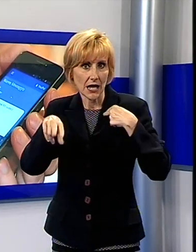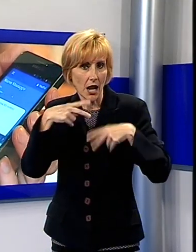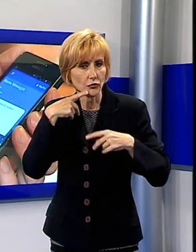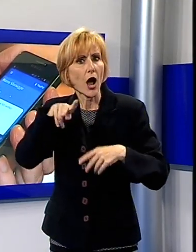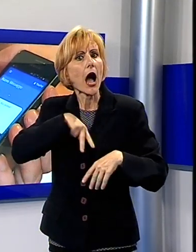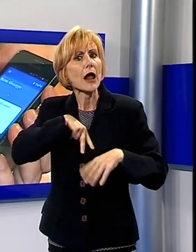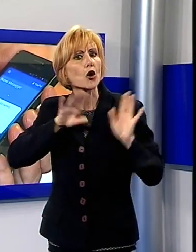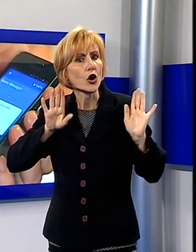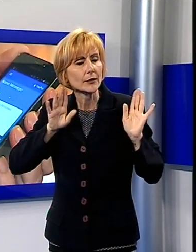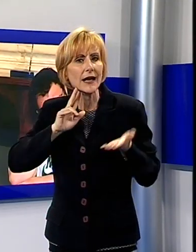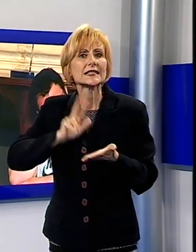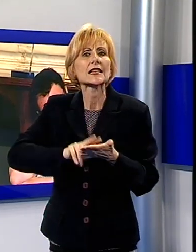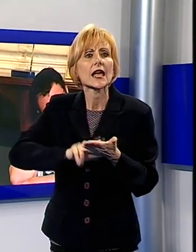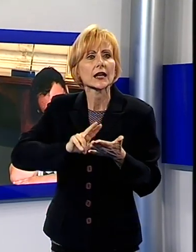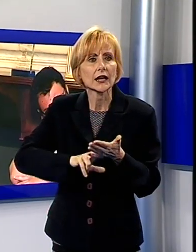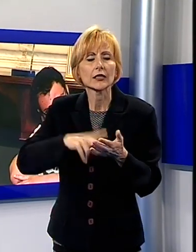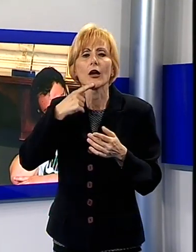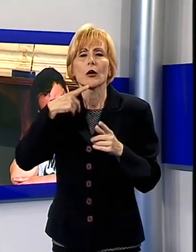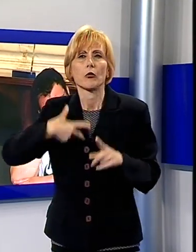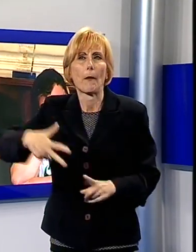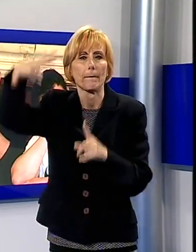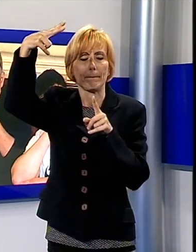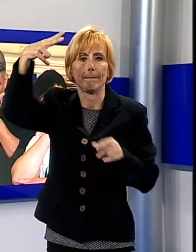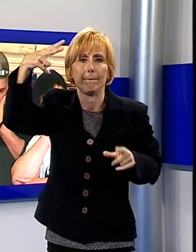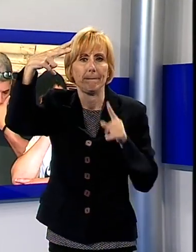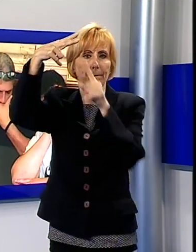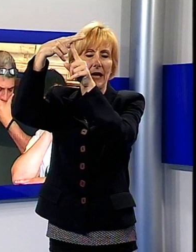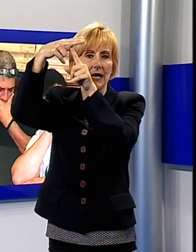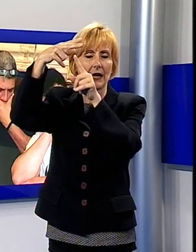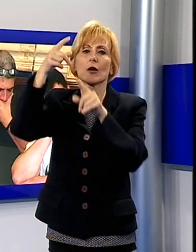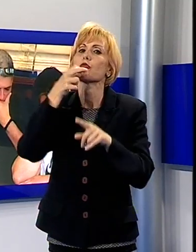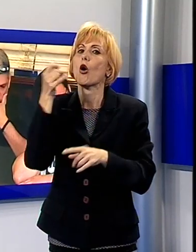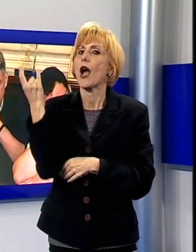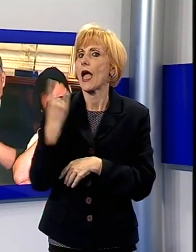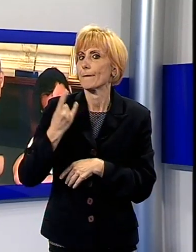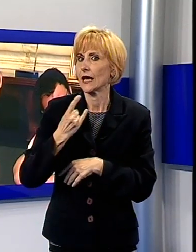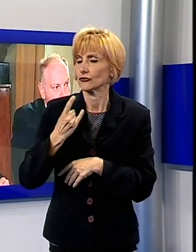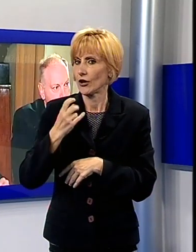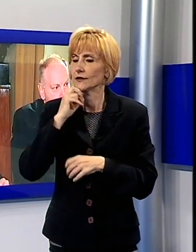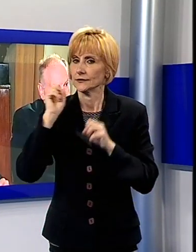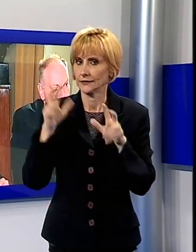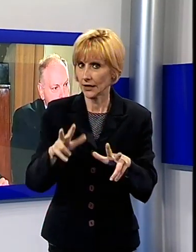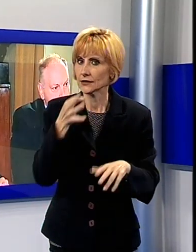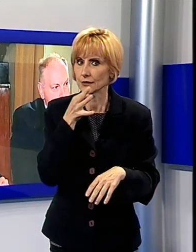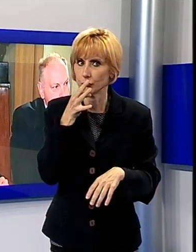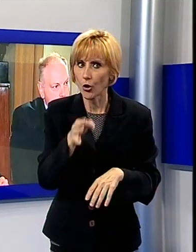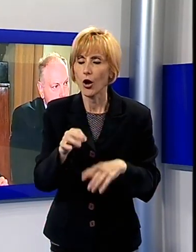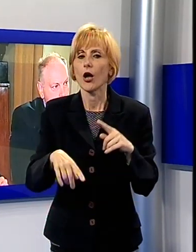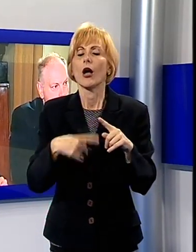alla geolocalizzazione può essere usata anche per situazioni di emergenza, oltre che per segnalare episodi di bullismo o di spaccio di